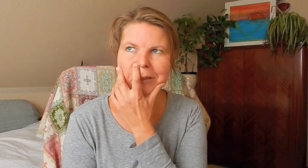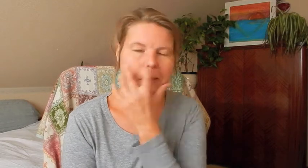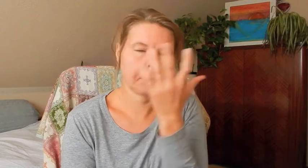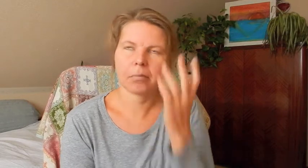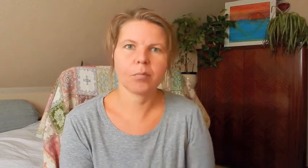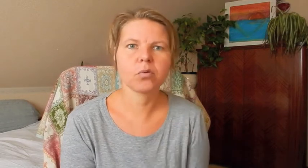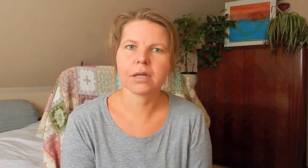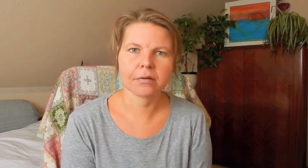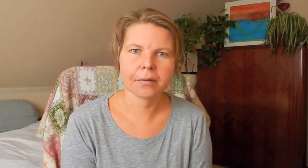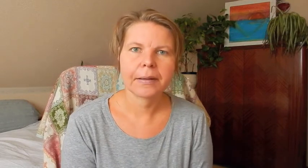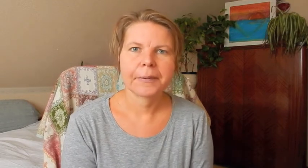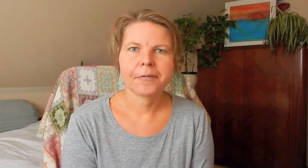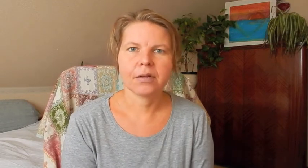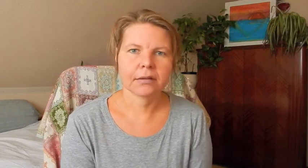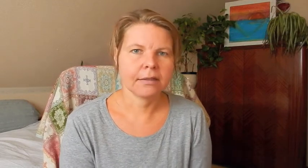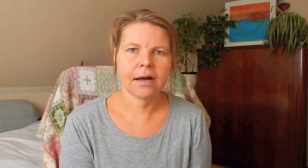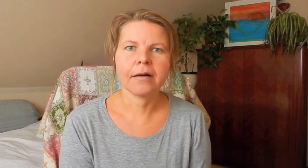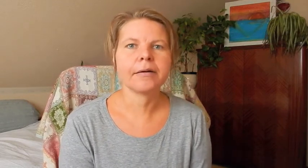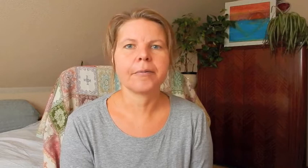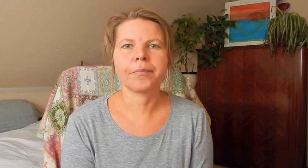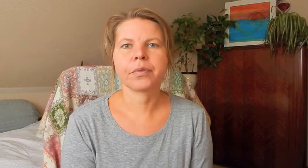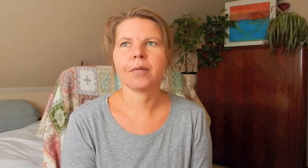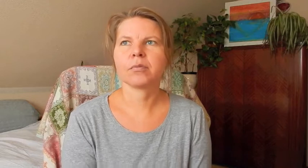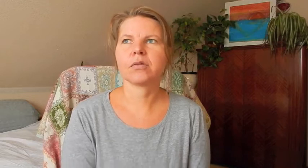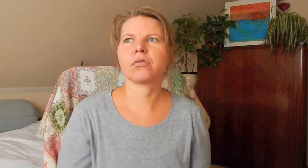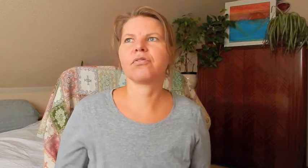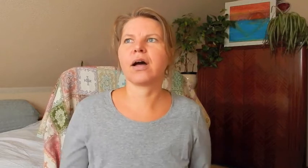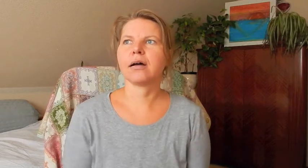nicht, ein paar Monate, vielleicht ein Jahr, habe ich mich so gefragt,